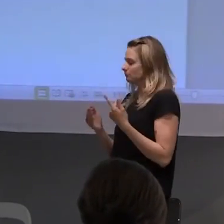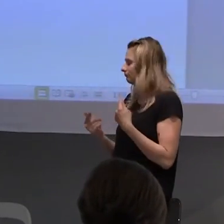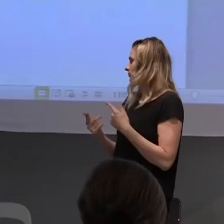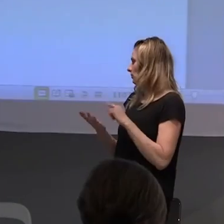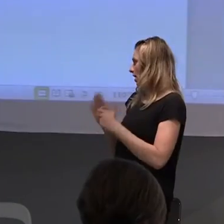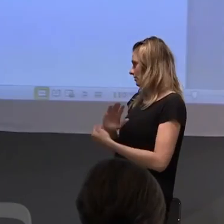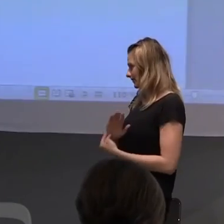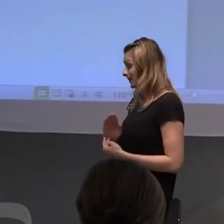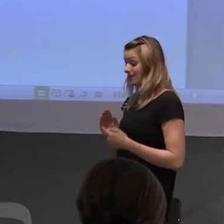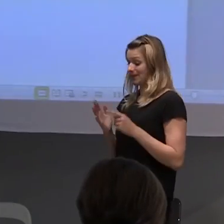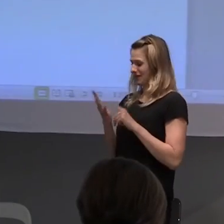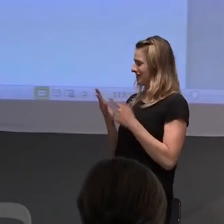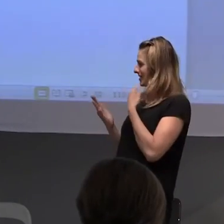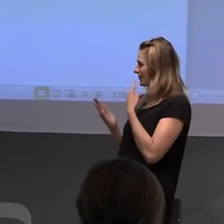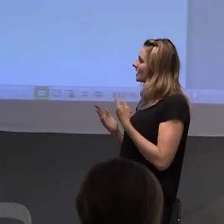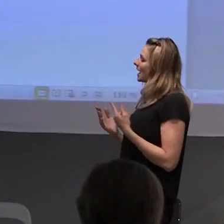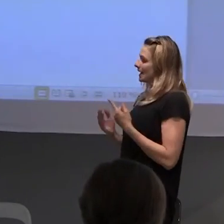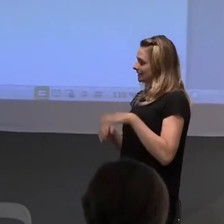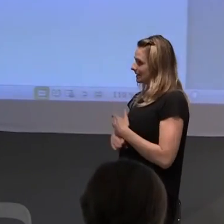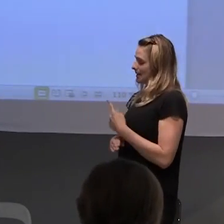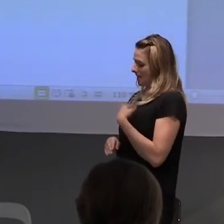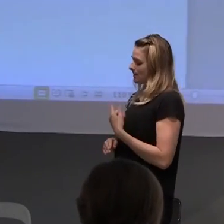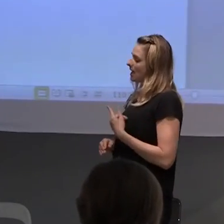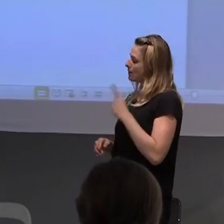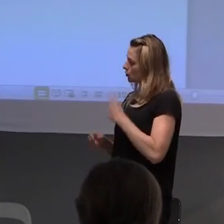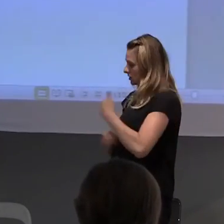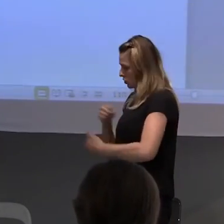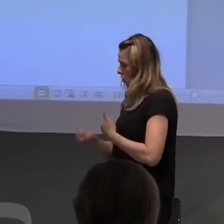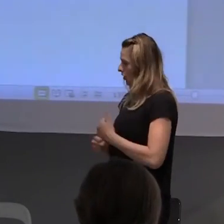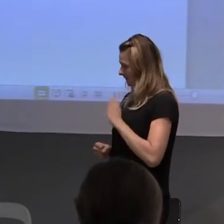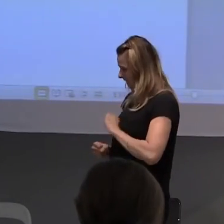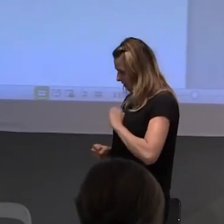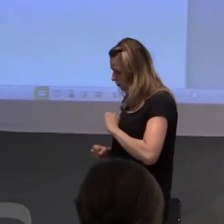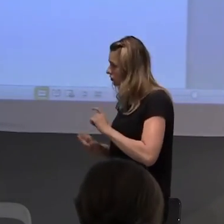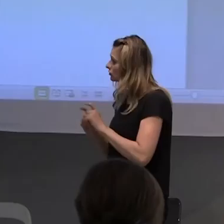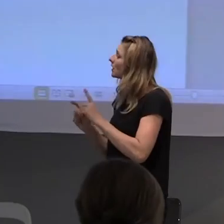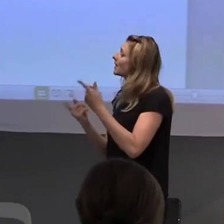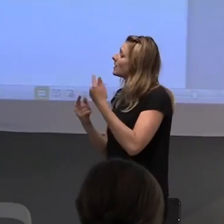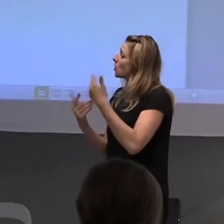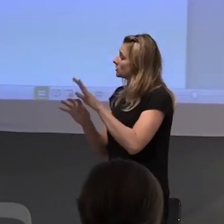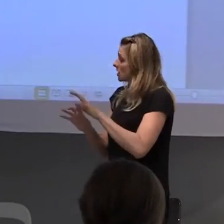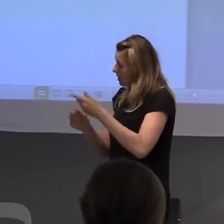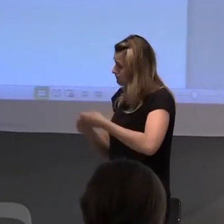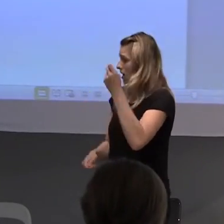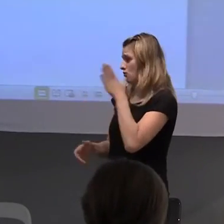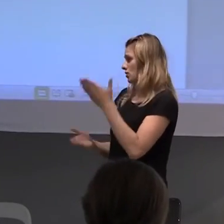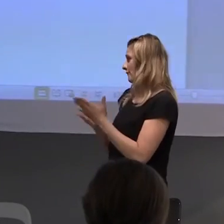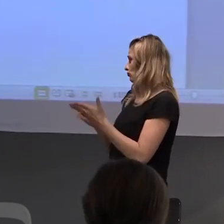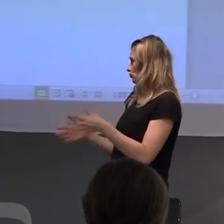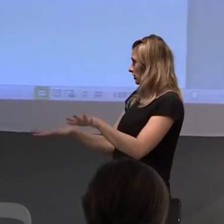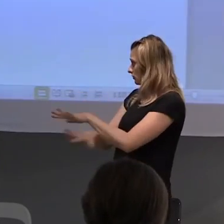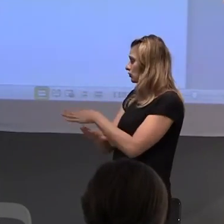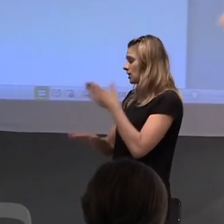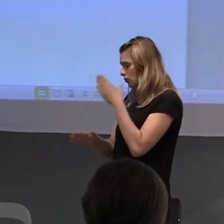Rok ještě vydržet a zavést integrační skupiny, zavést možnost na té škole, aby se o konkrétní dítěti a jeho potřebách mohli bavit